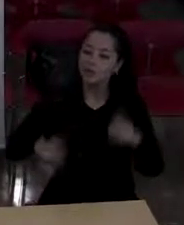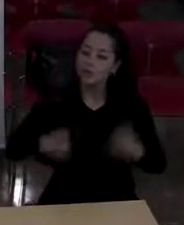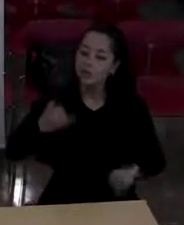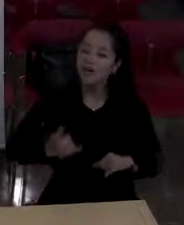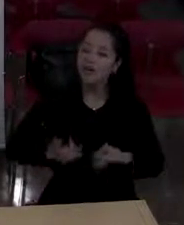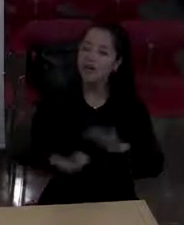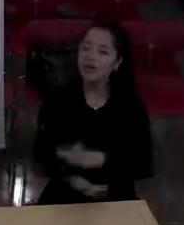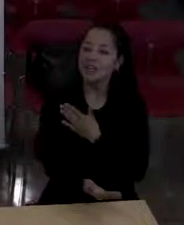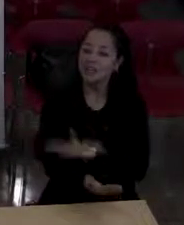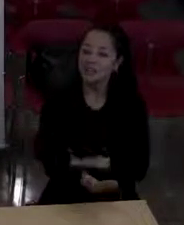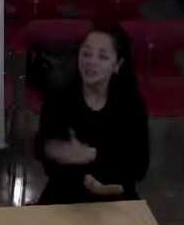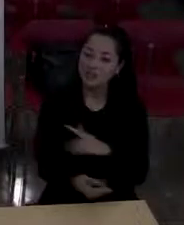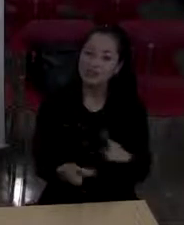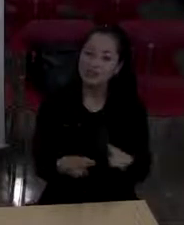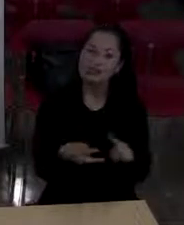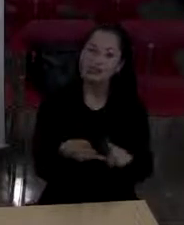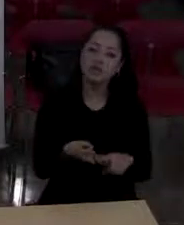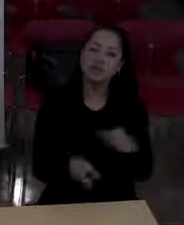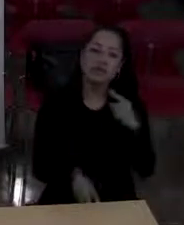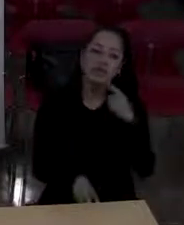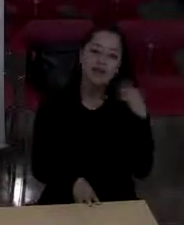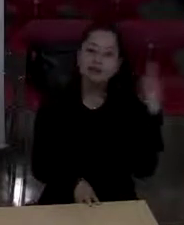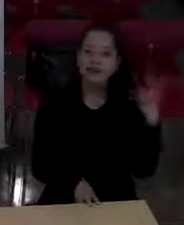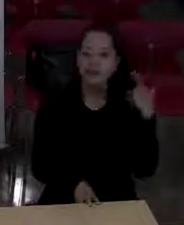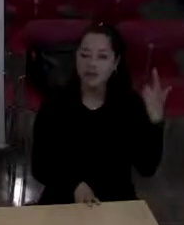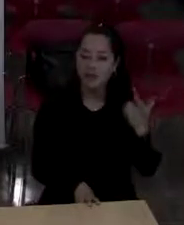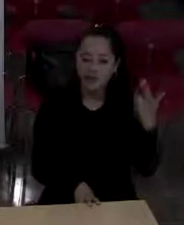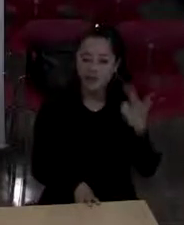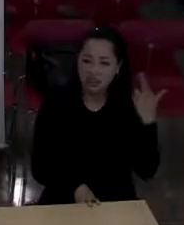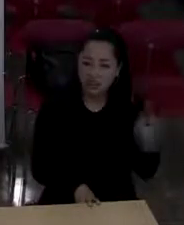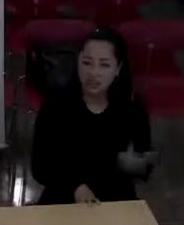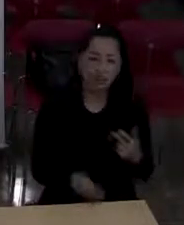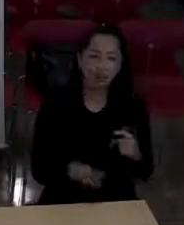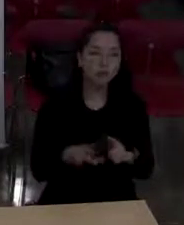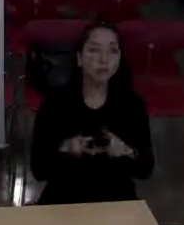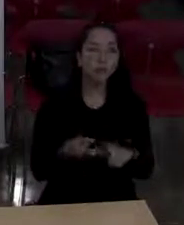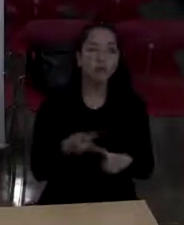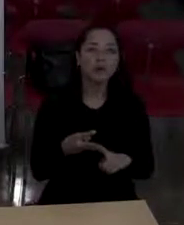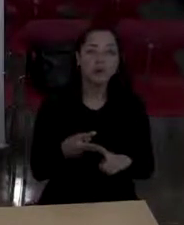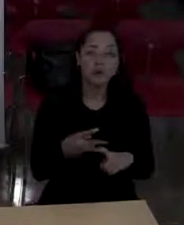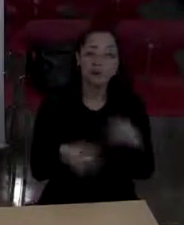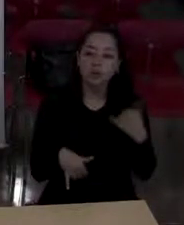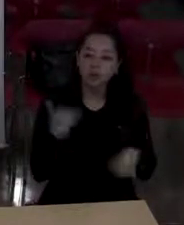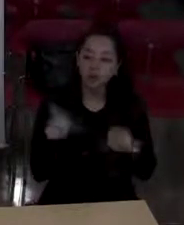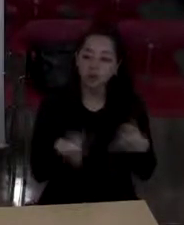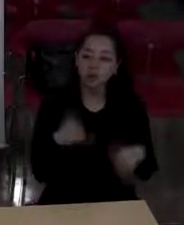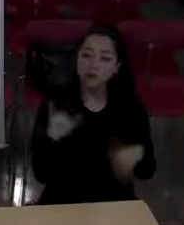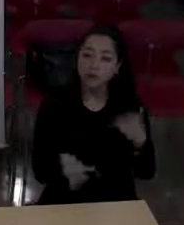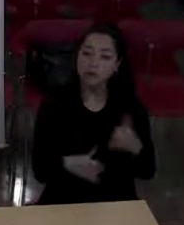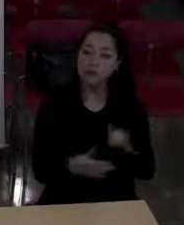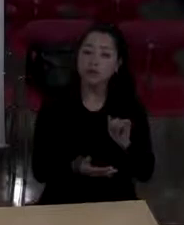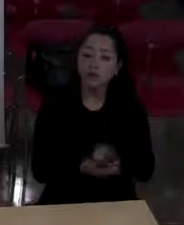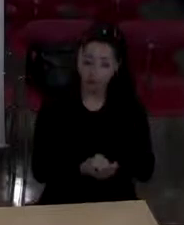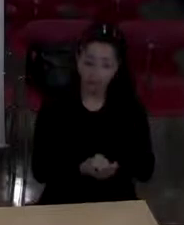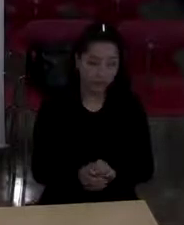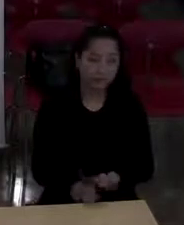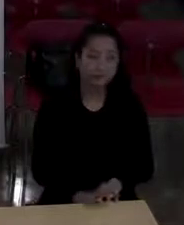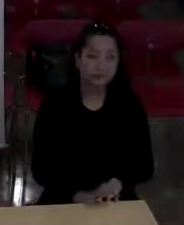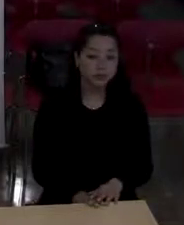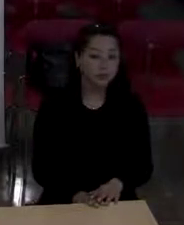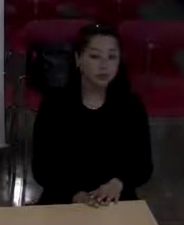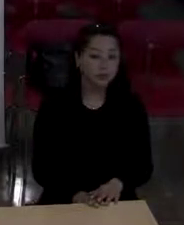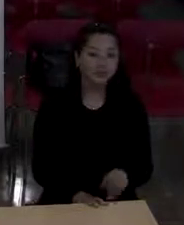narrativa, trabalenguas, rimas y repeticiones. Aquí en algunos momentos en estos niños empiezan a coincidir cuando los